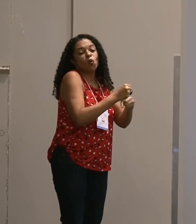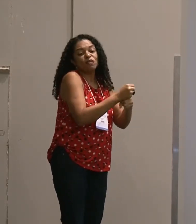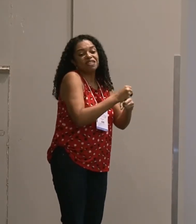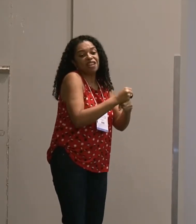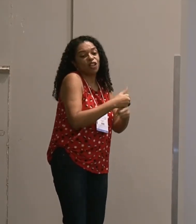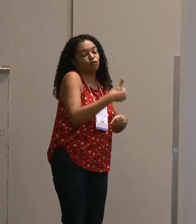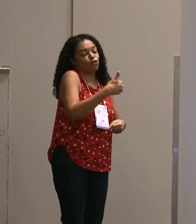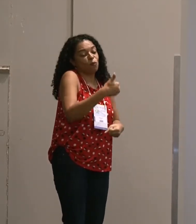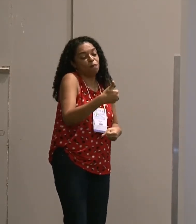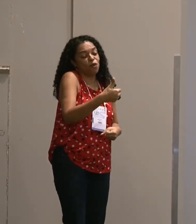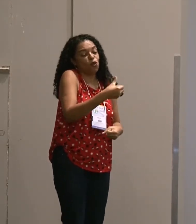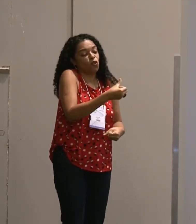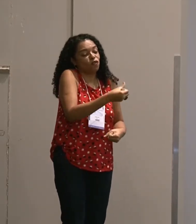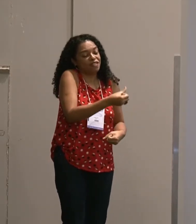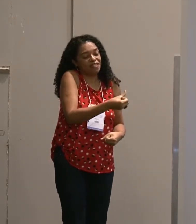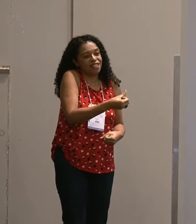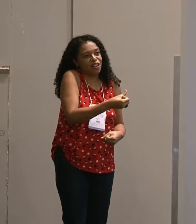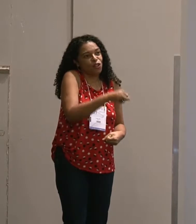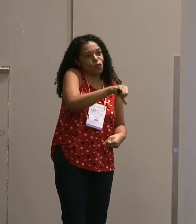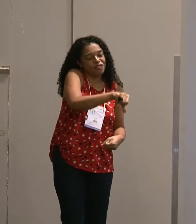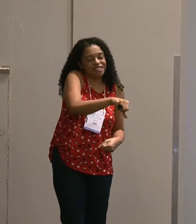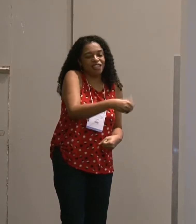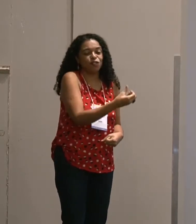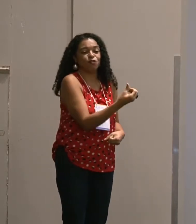oficinas eram ofertadas em